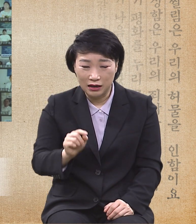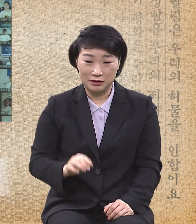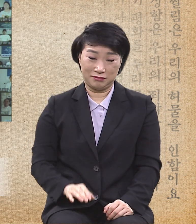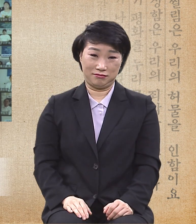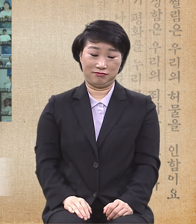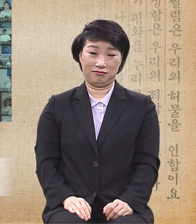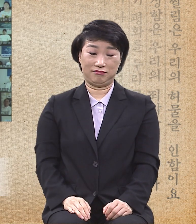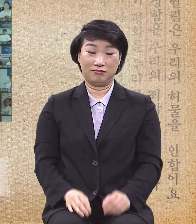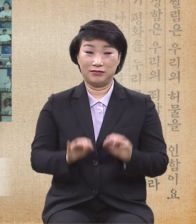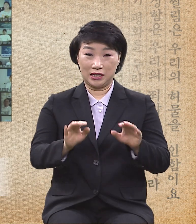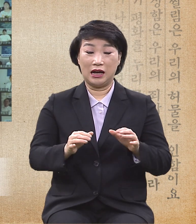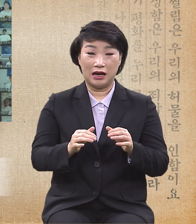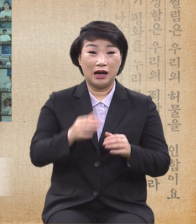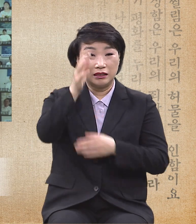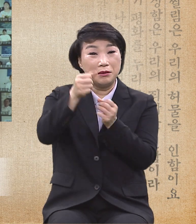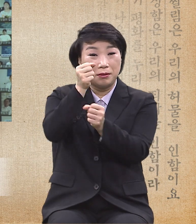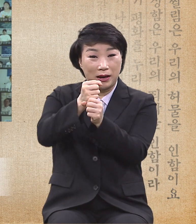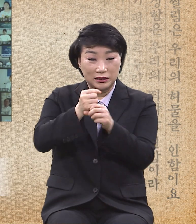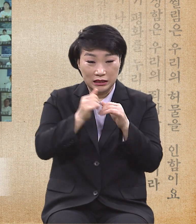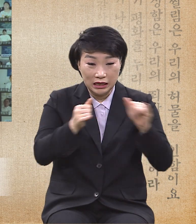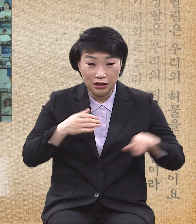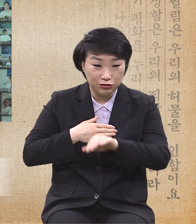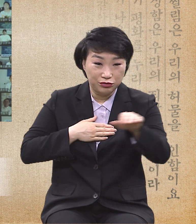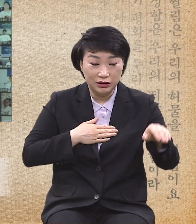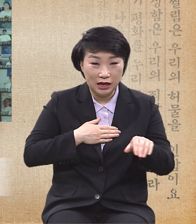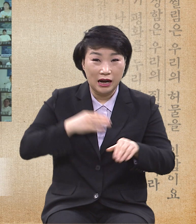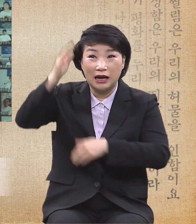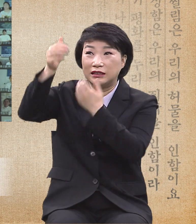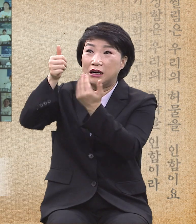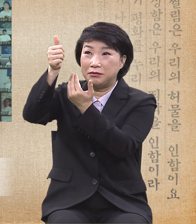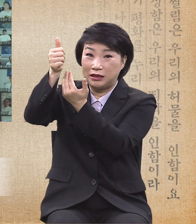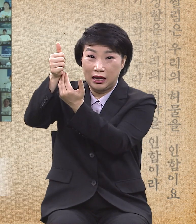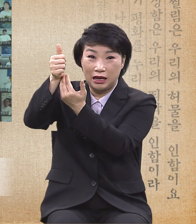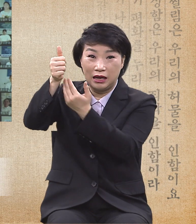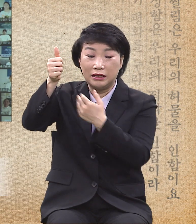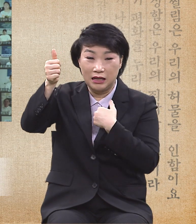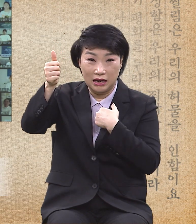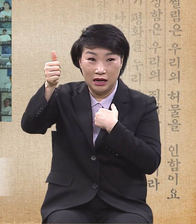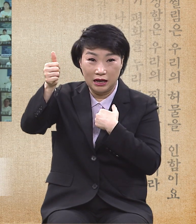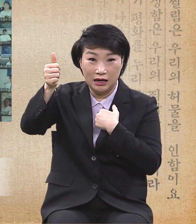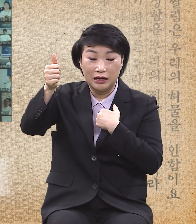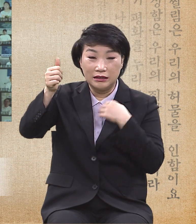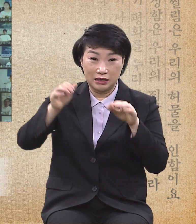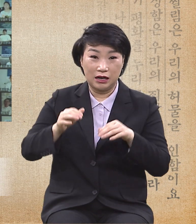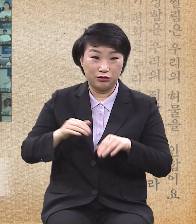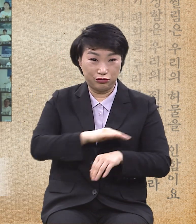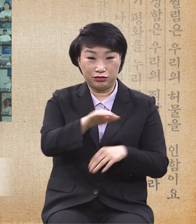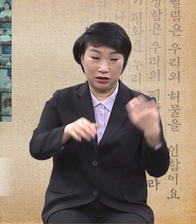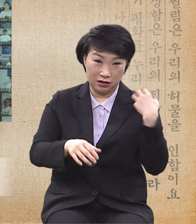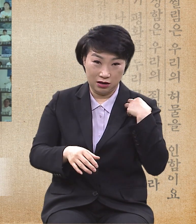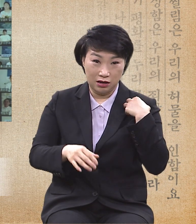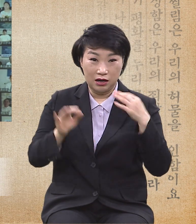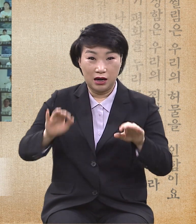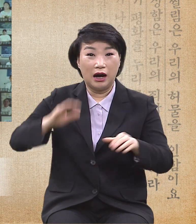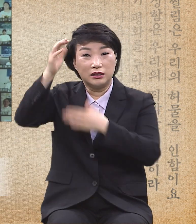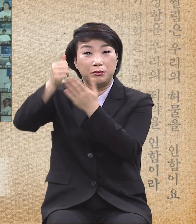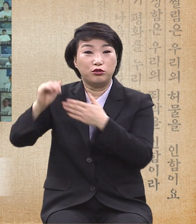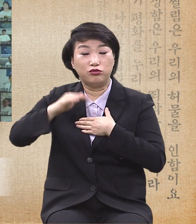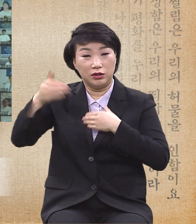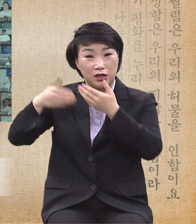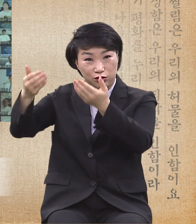피조물이 창조자 앞에 한 행동과 창조자가 피조물 앞에 하는 절차를 가만히